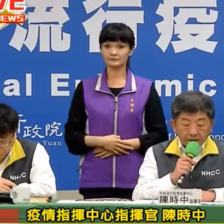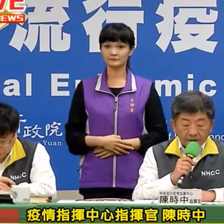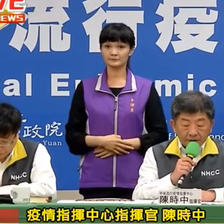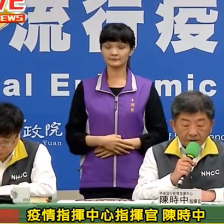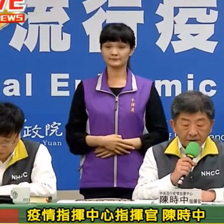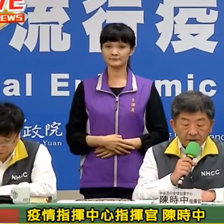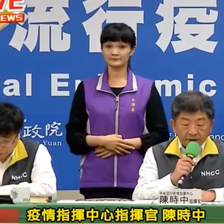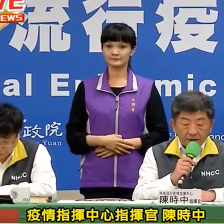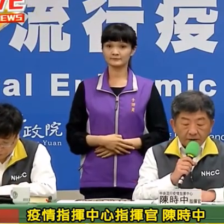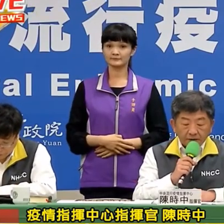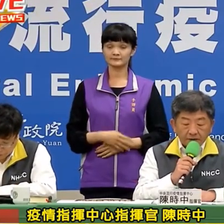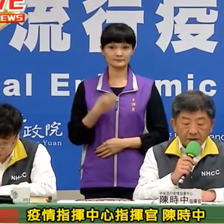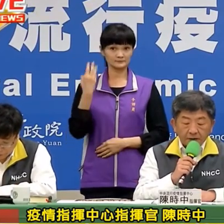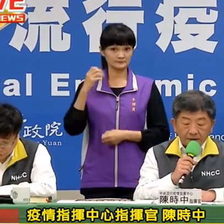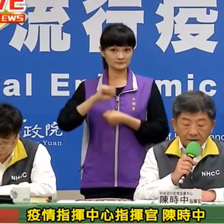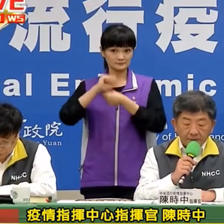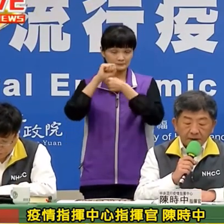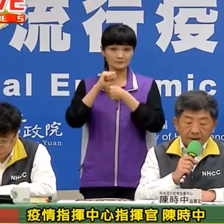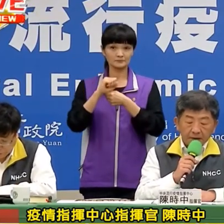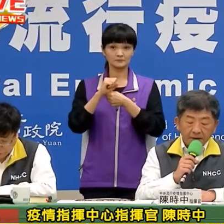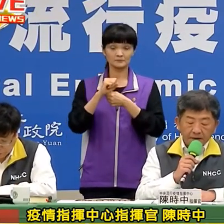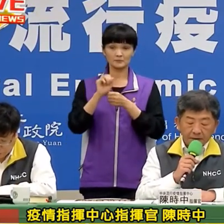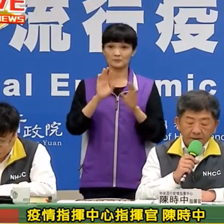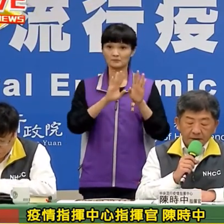那在这里面新增的案例就是